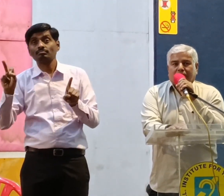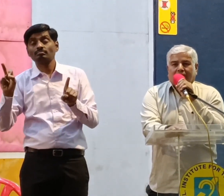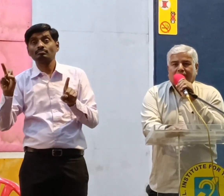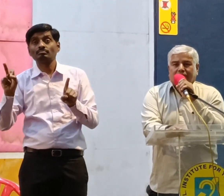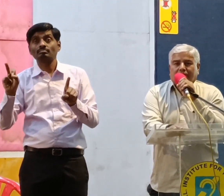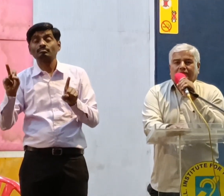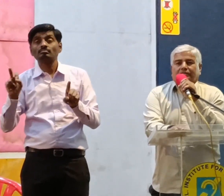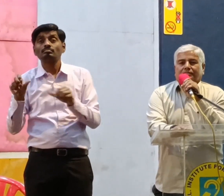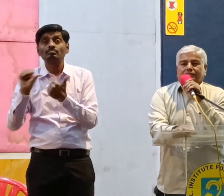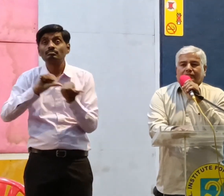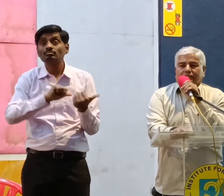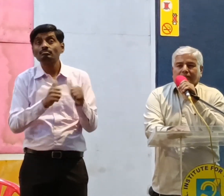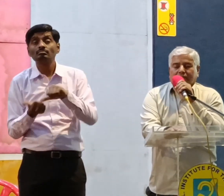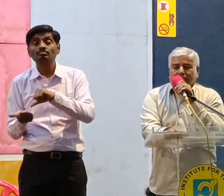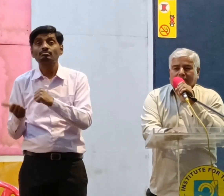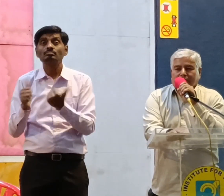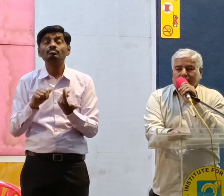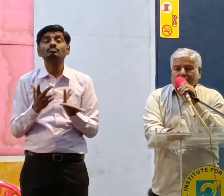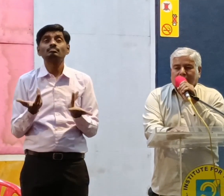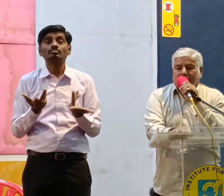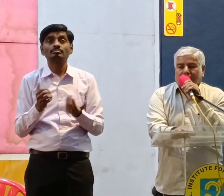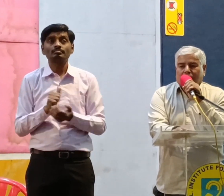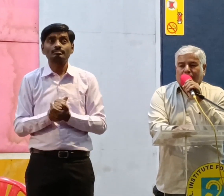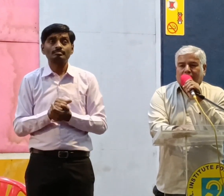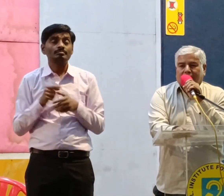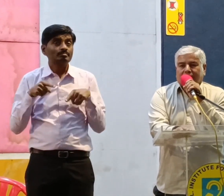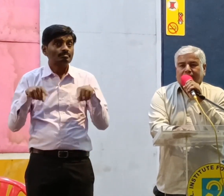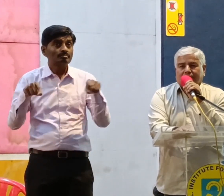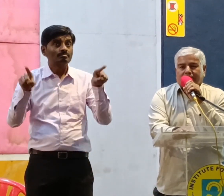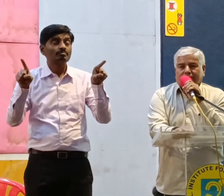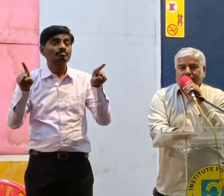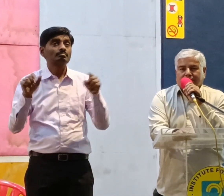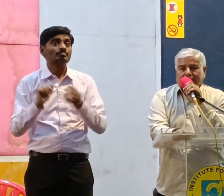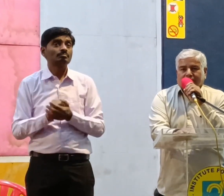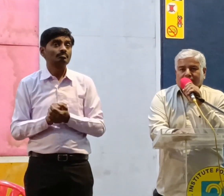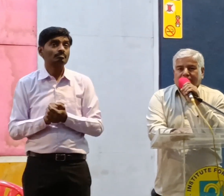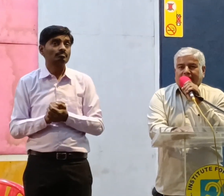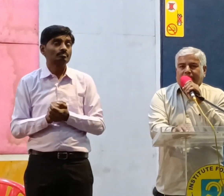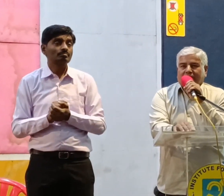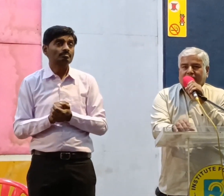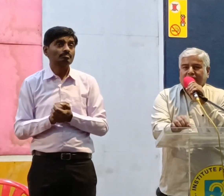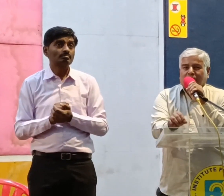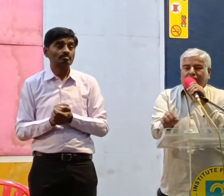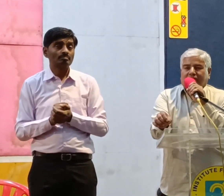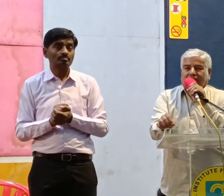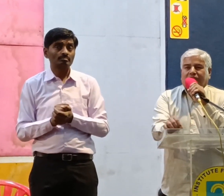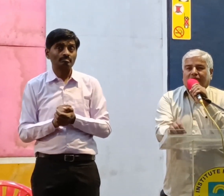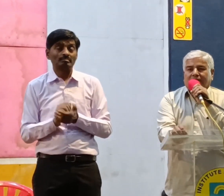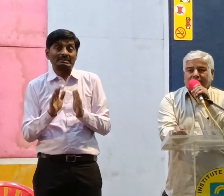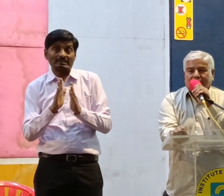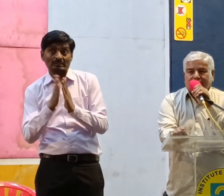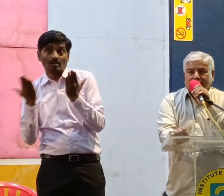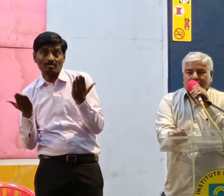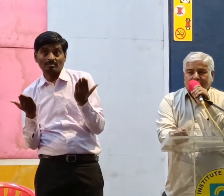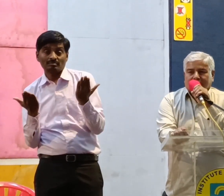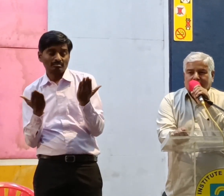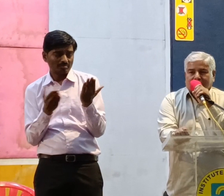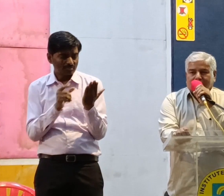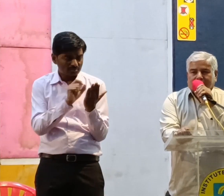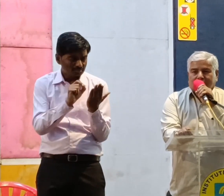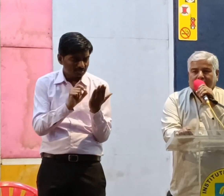અને એ પુનરાવર્તન તમારા લોકોએ સાઈડમાં છે નોટ રાખવી